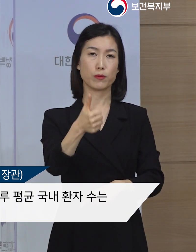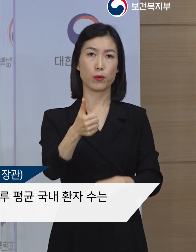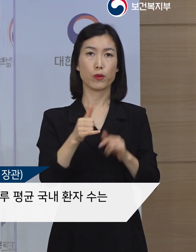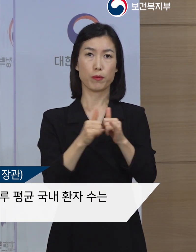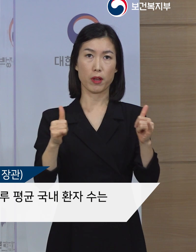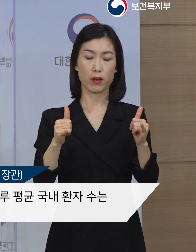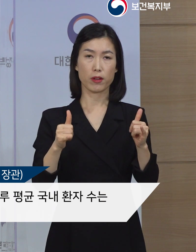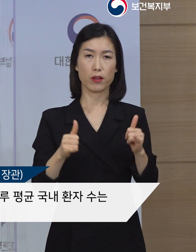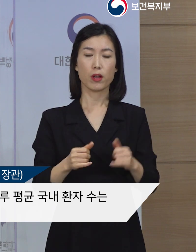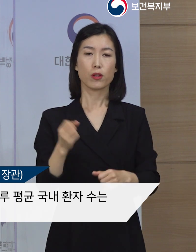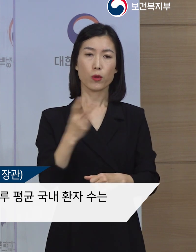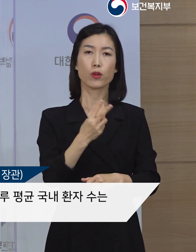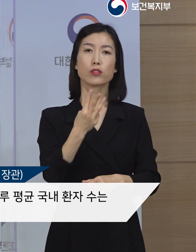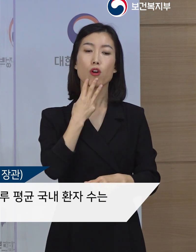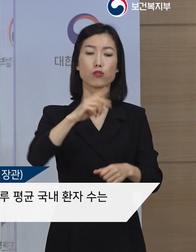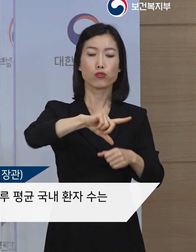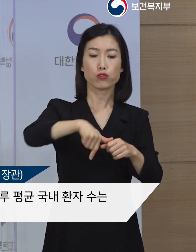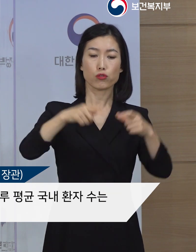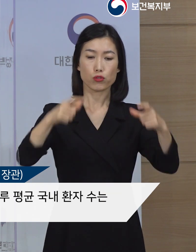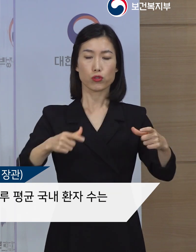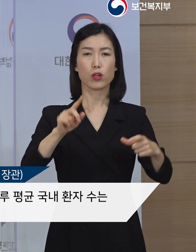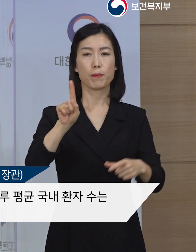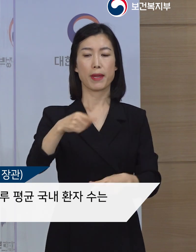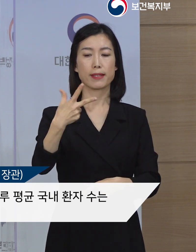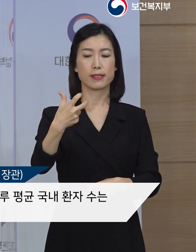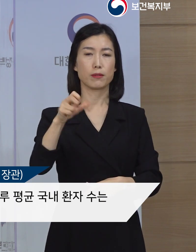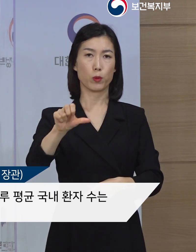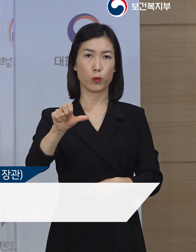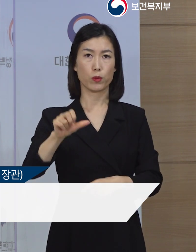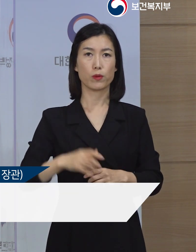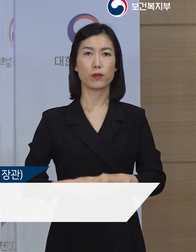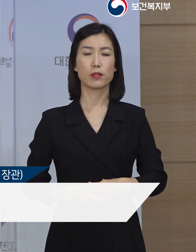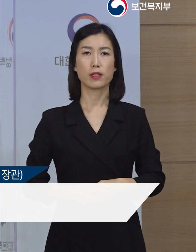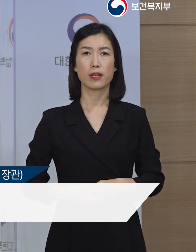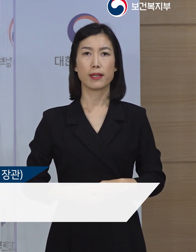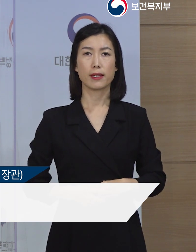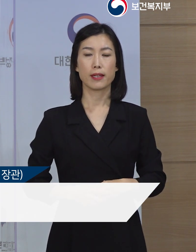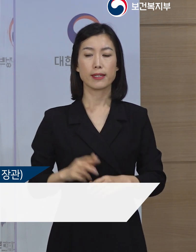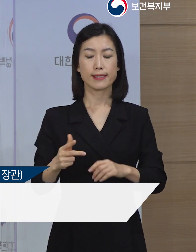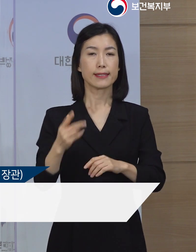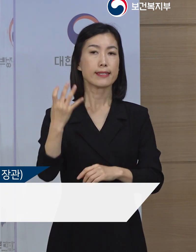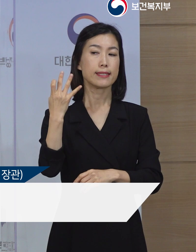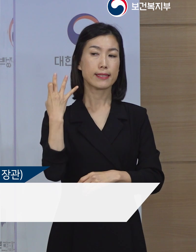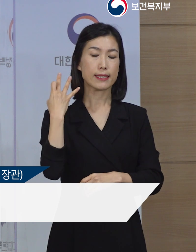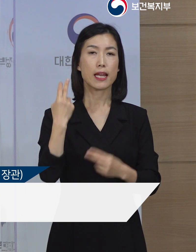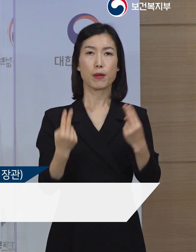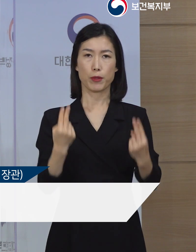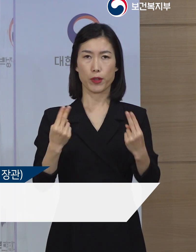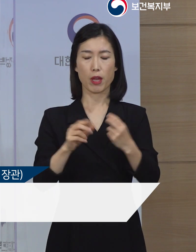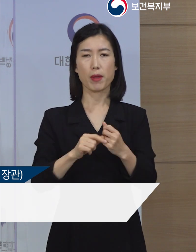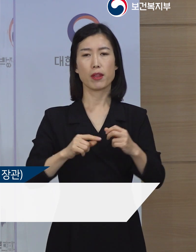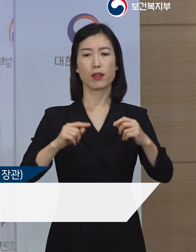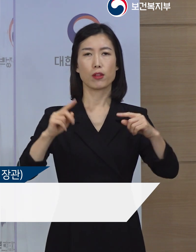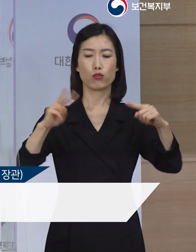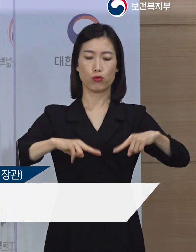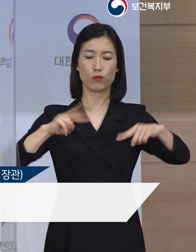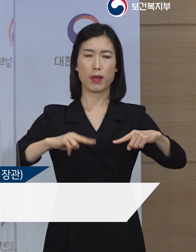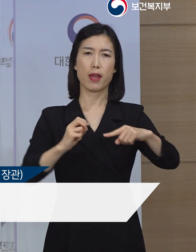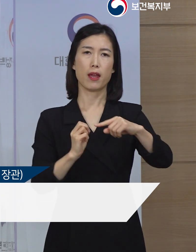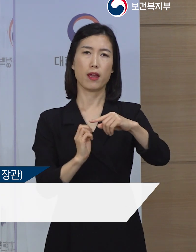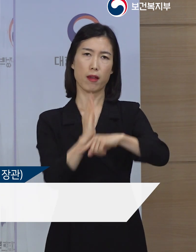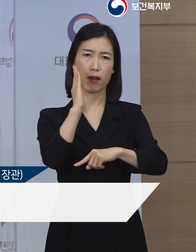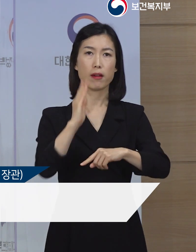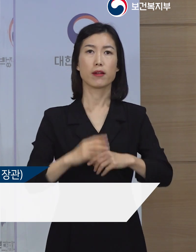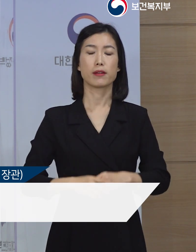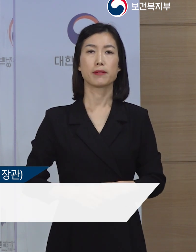255명이며 수도권은 175명입니다. 그 전주에 비해 2배 넘게 증가한